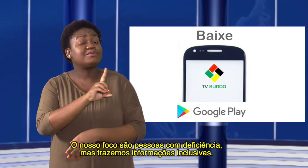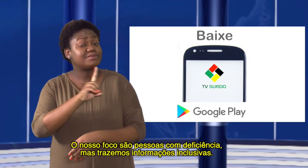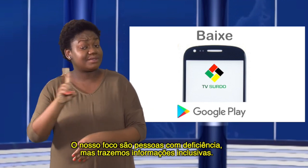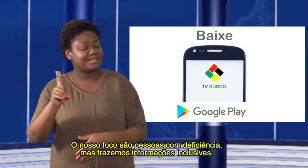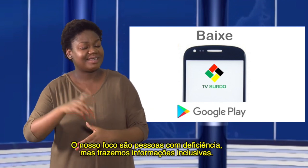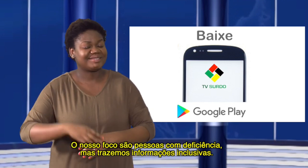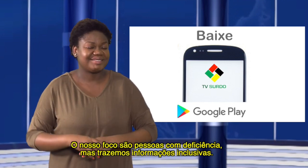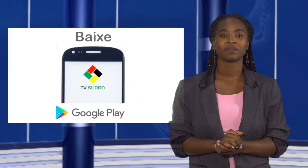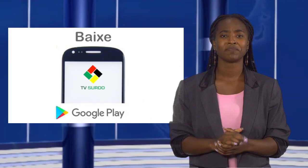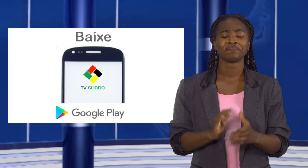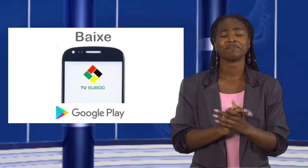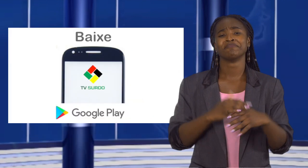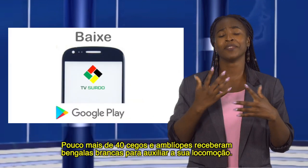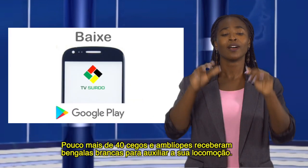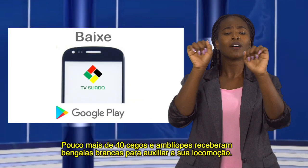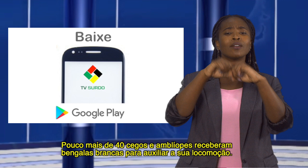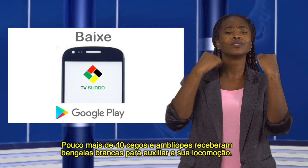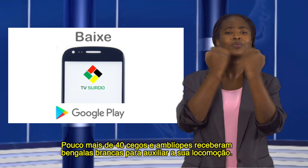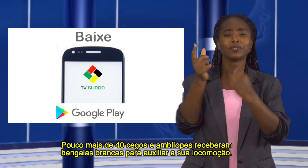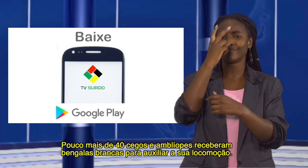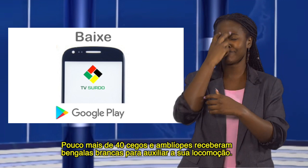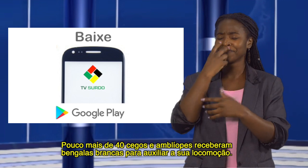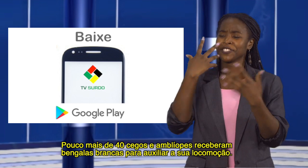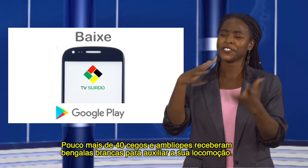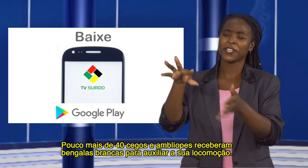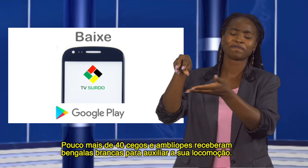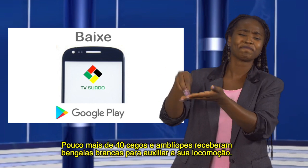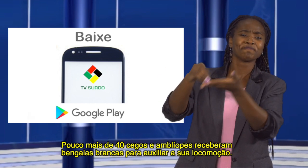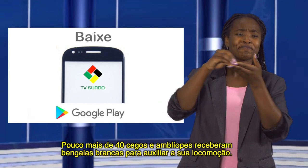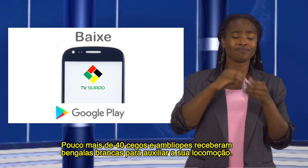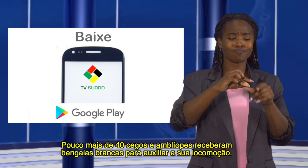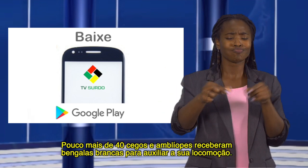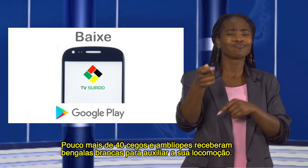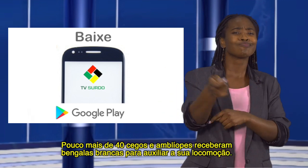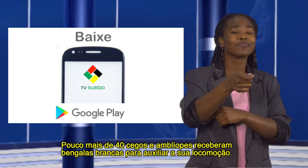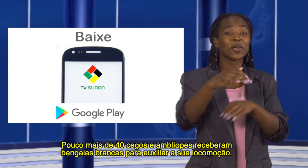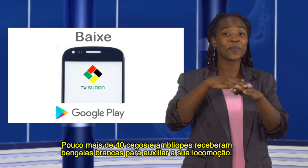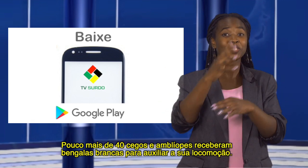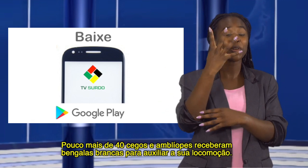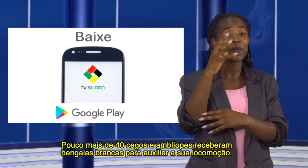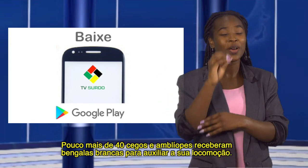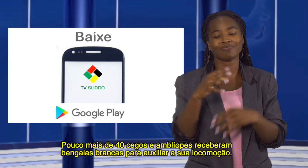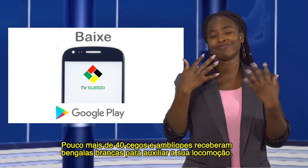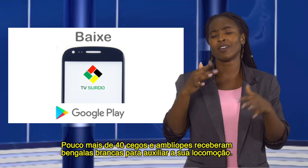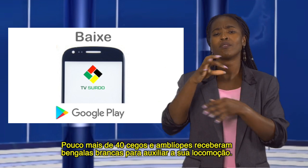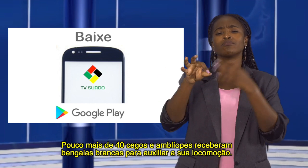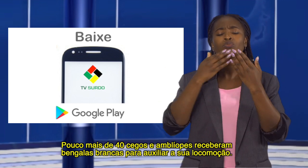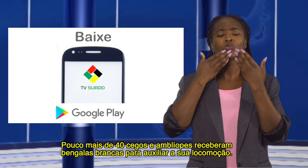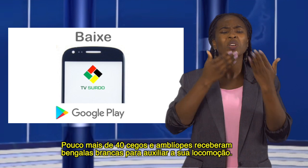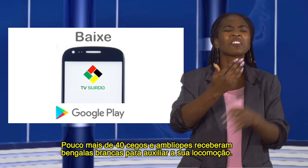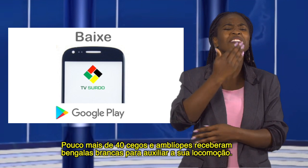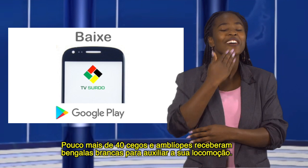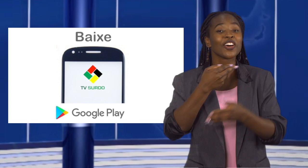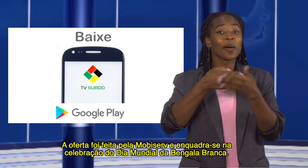trazemos informações inclusivas. Pouco mais de 40 cegos e ambliopes receberam bengalas brancas para